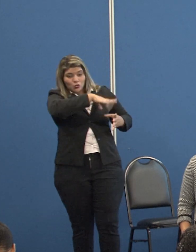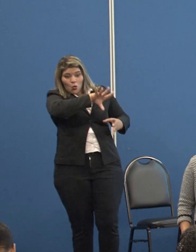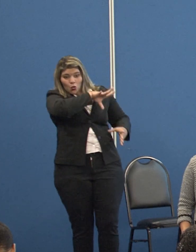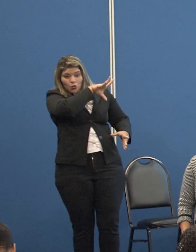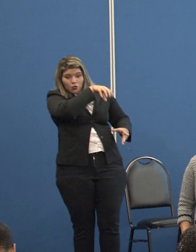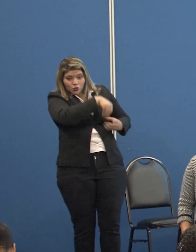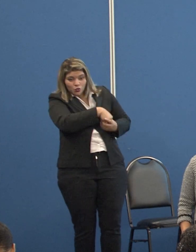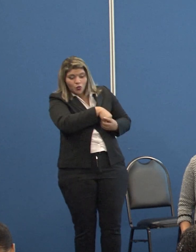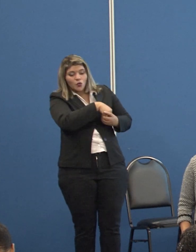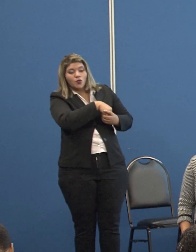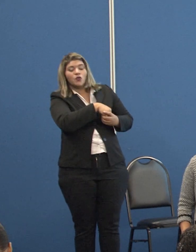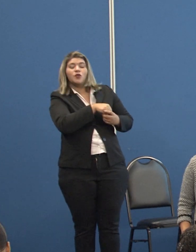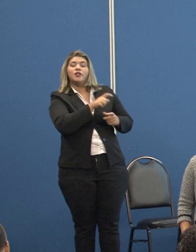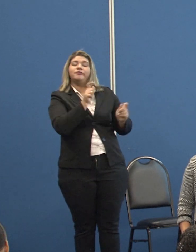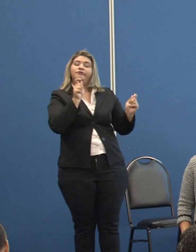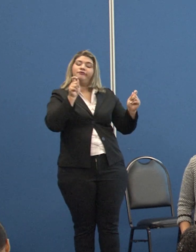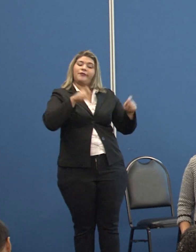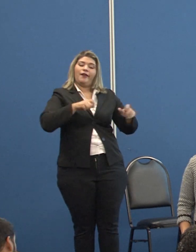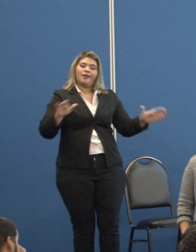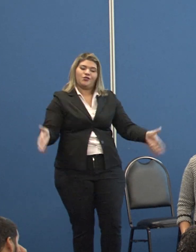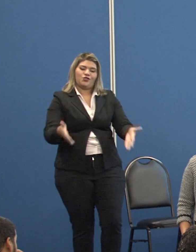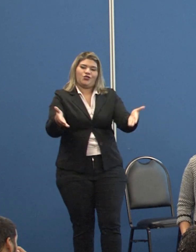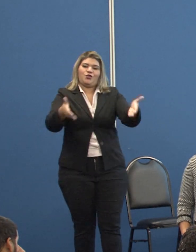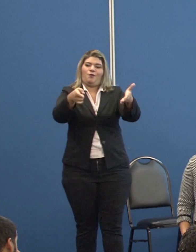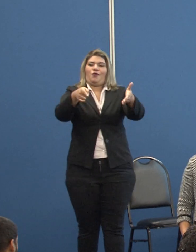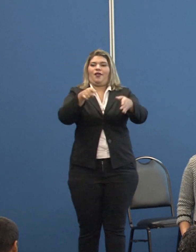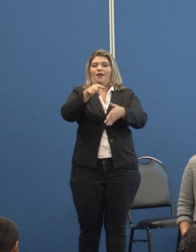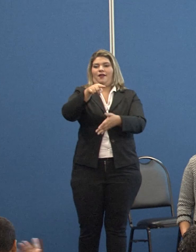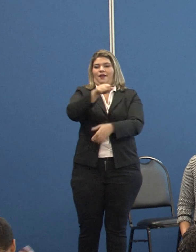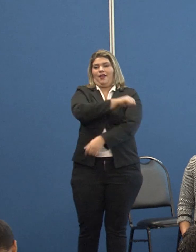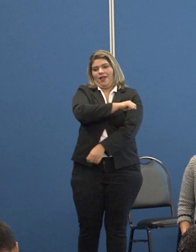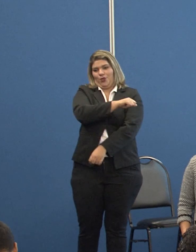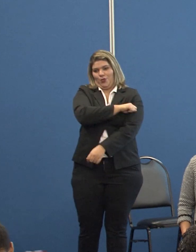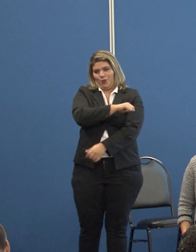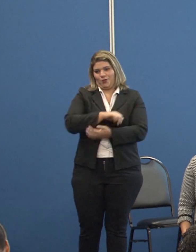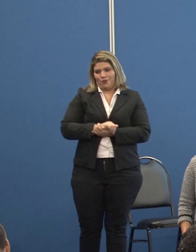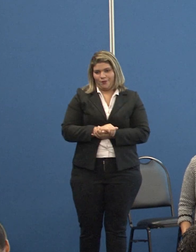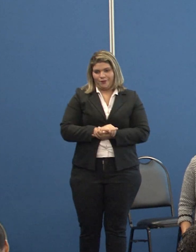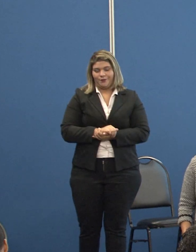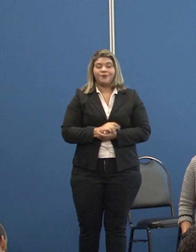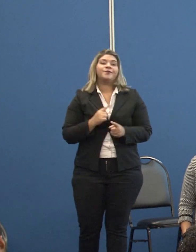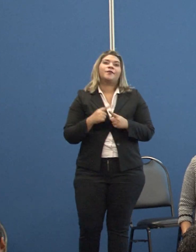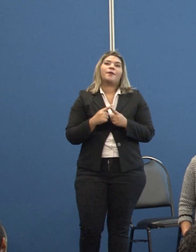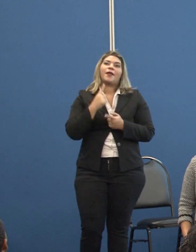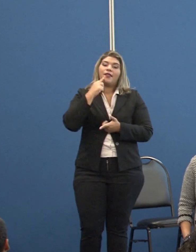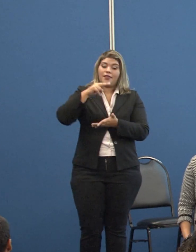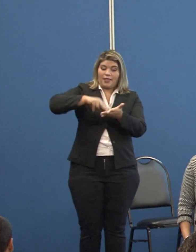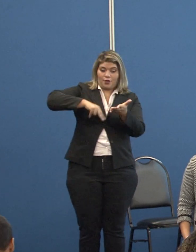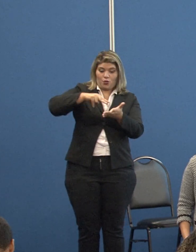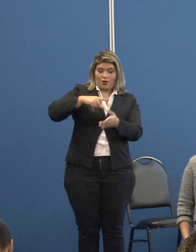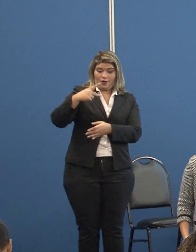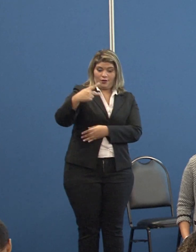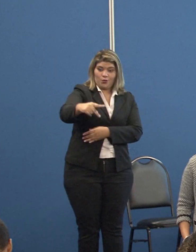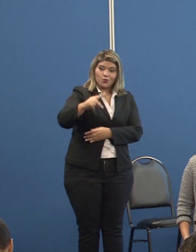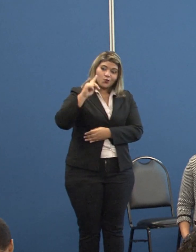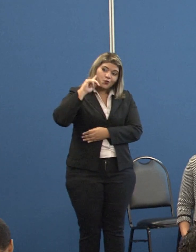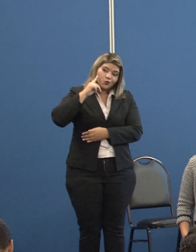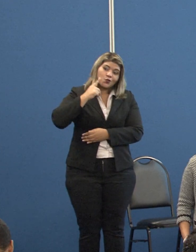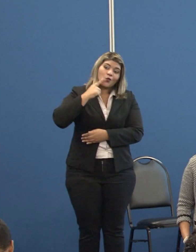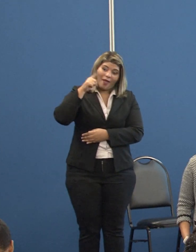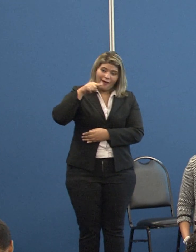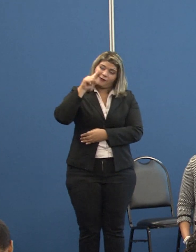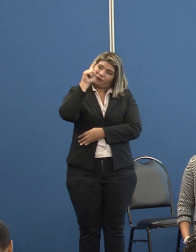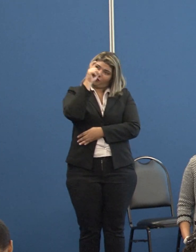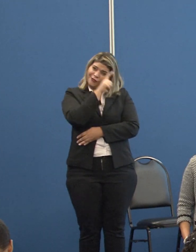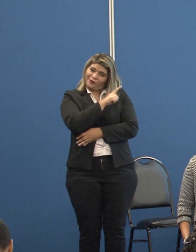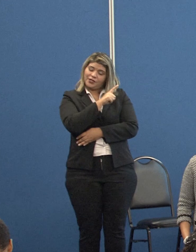que eu estimule, para que eu trabalhe a leitura. A leitura, não só para o aluno surdo, é um complicador,